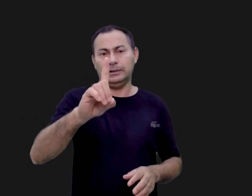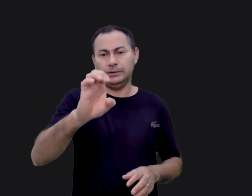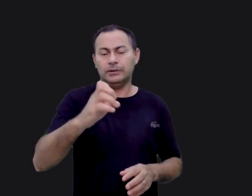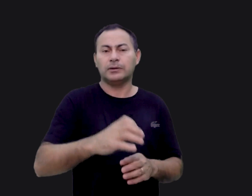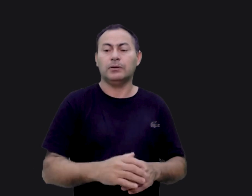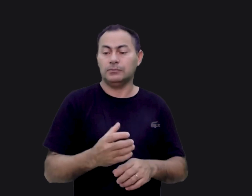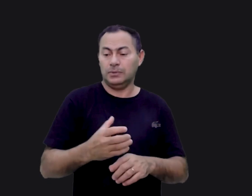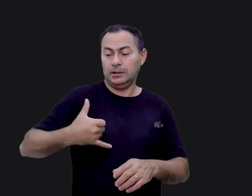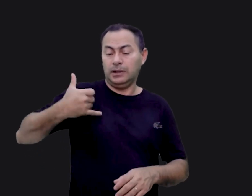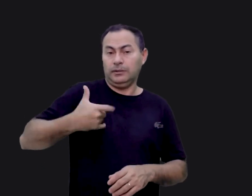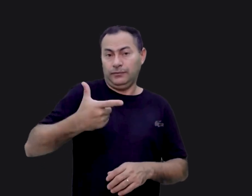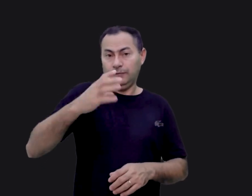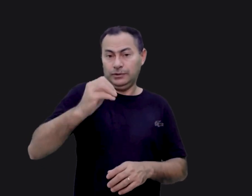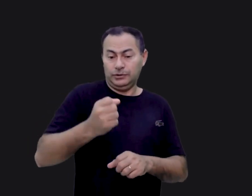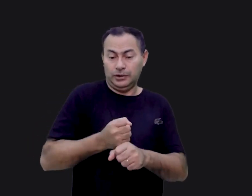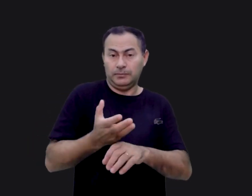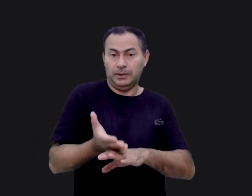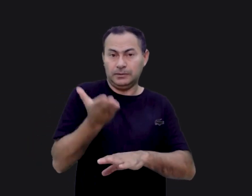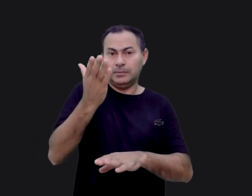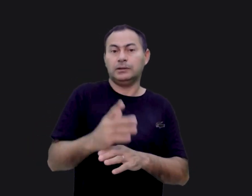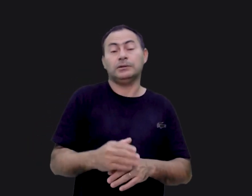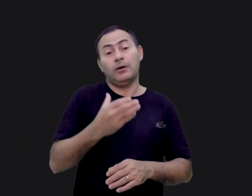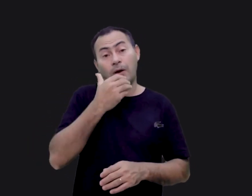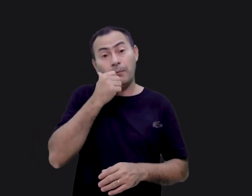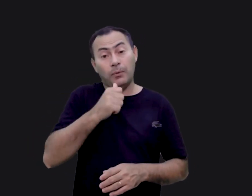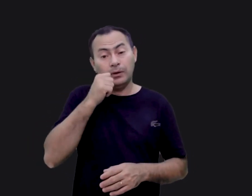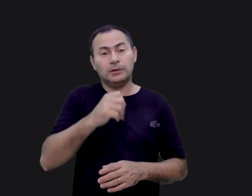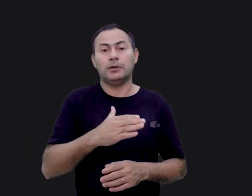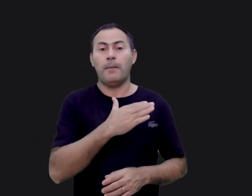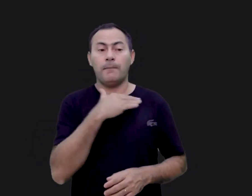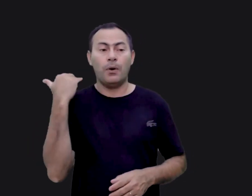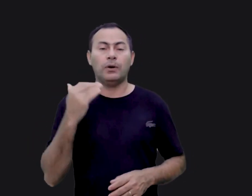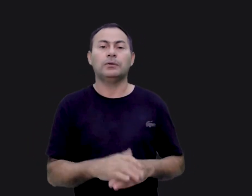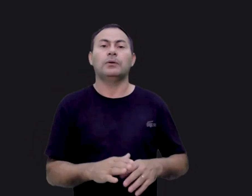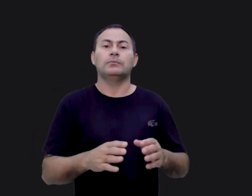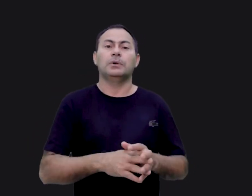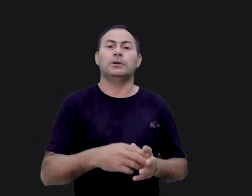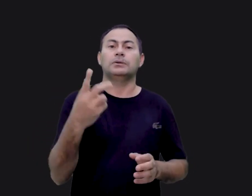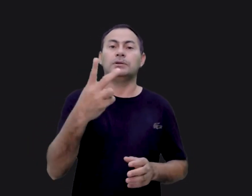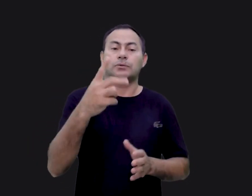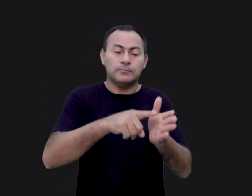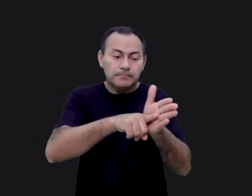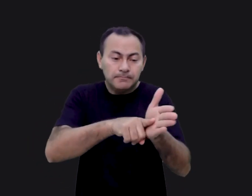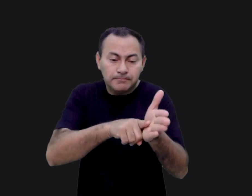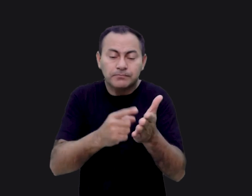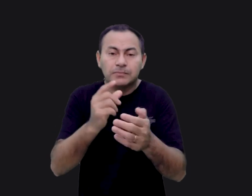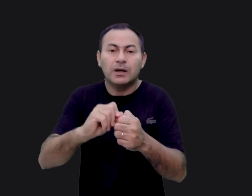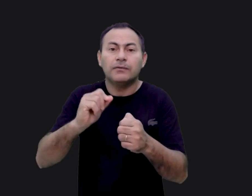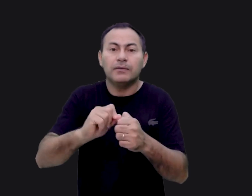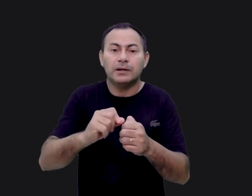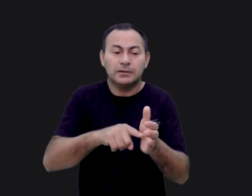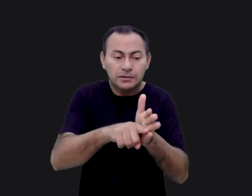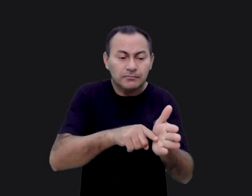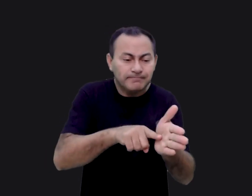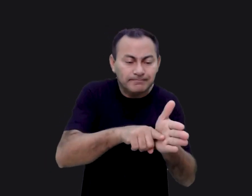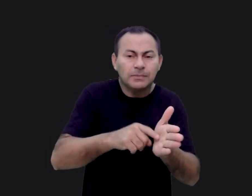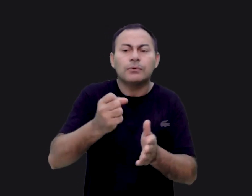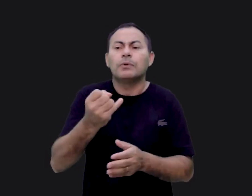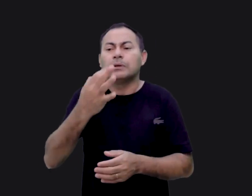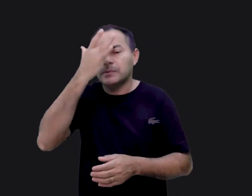a 20 anos e suas mulheres, caso tivessem, estavam mortos quando o segundo censo foi realizado. Essa é uma